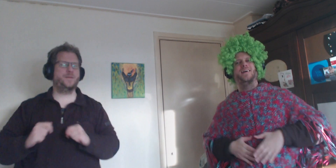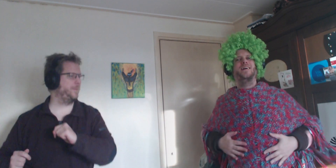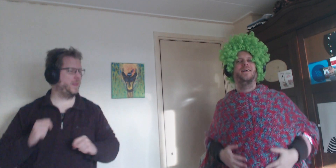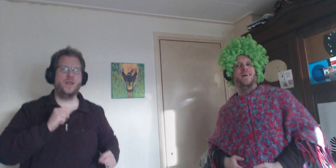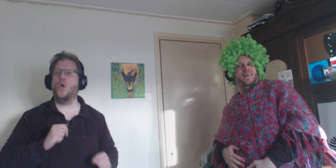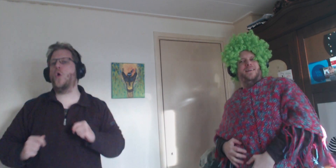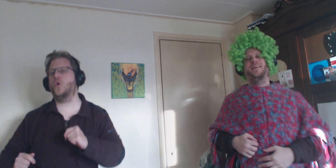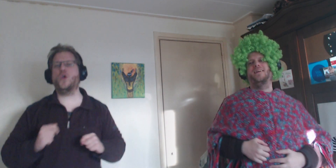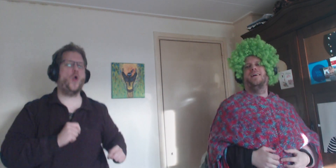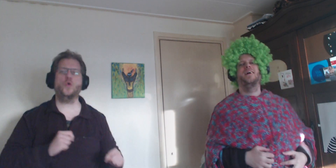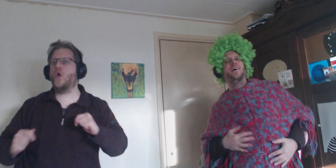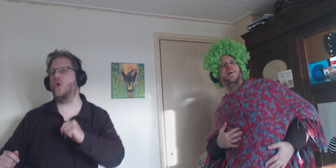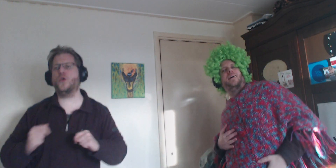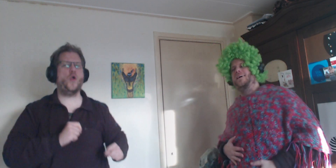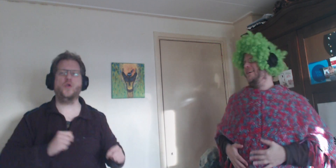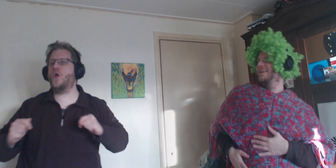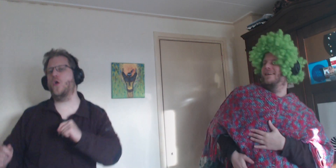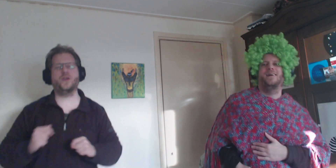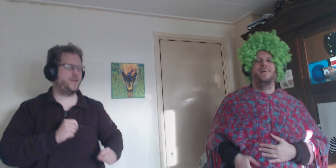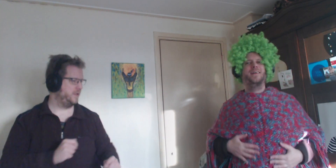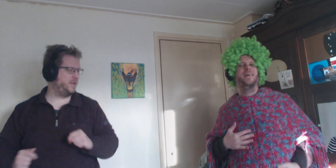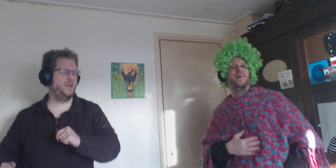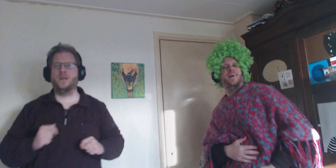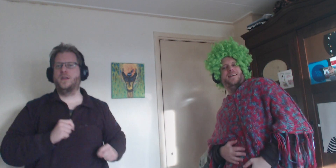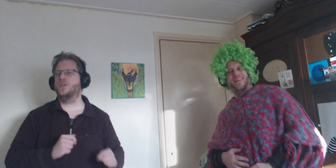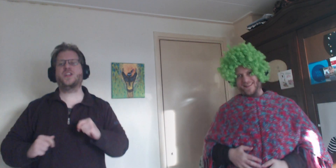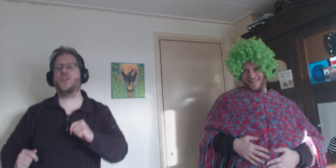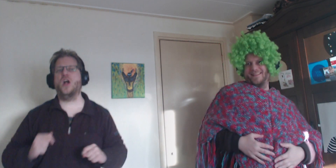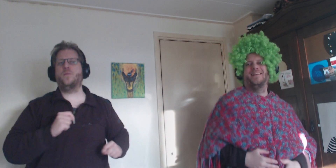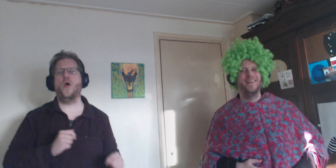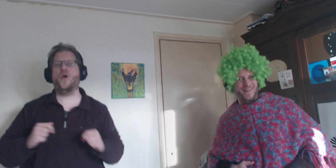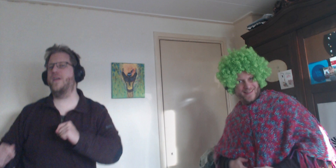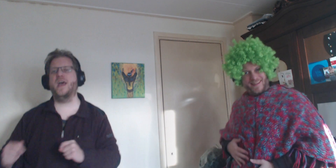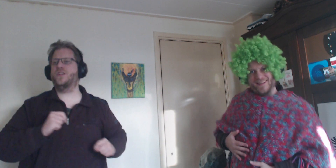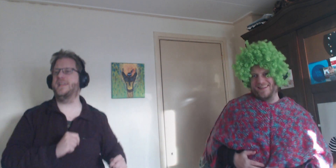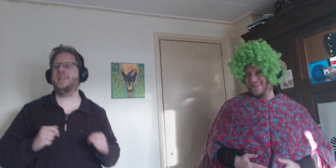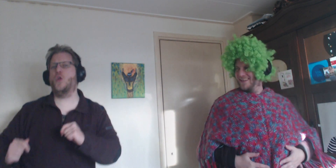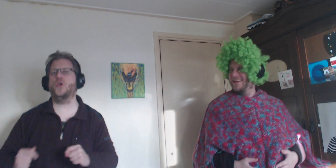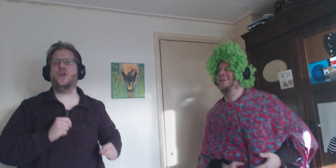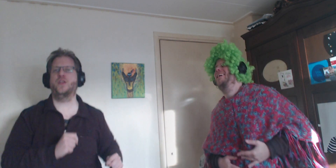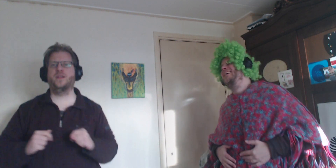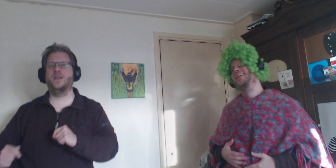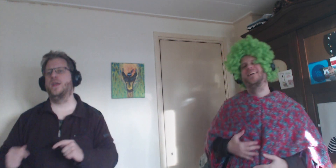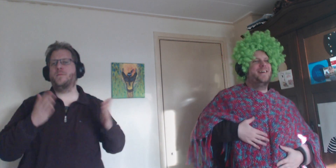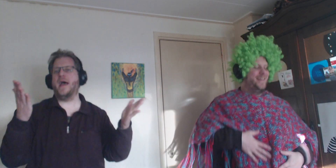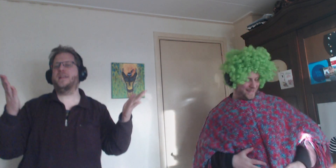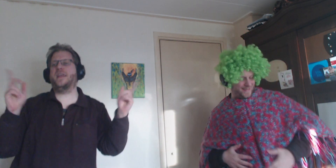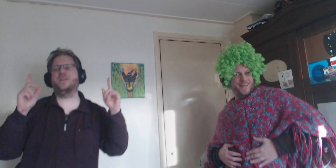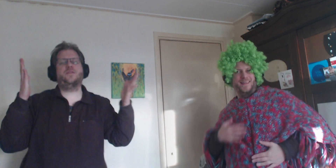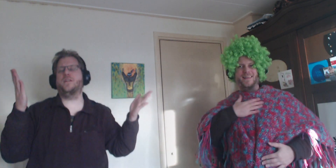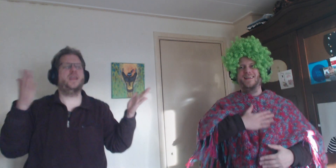rijden. Ukke, ukke, ukke, ukke, ukke, dat zal me wel niet lukken.